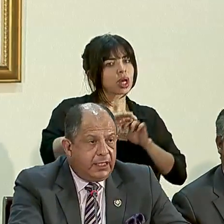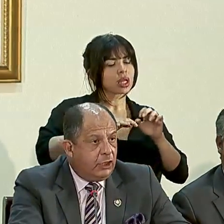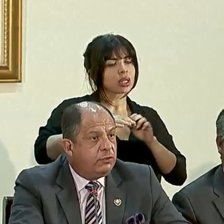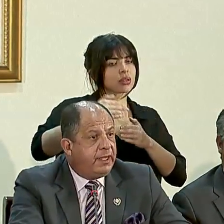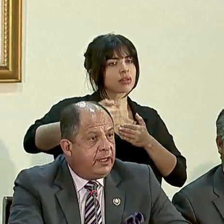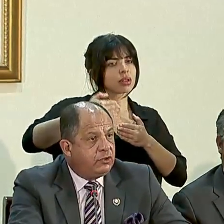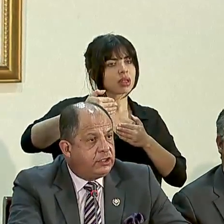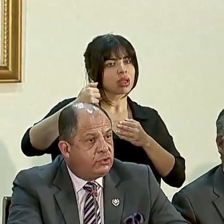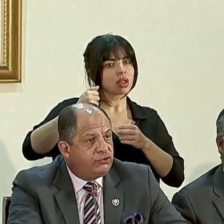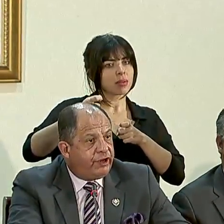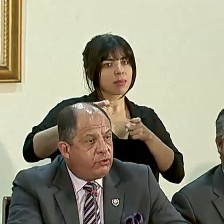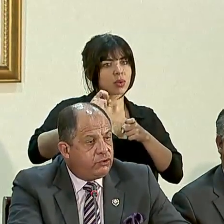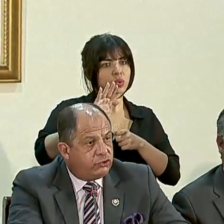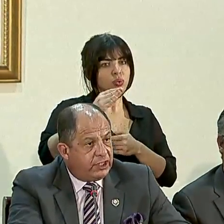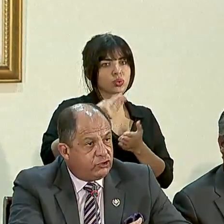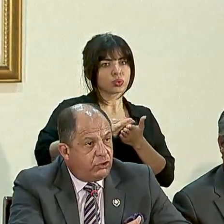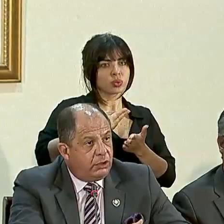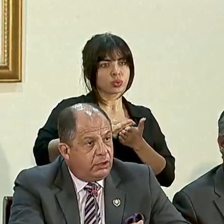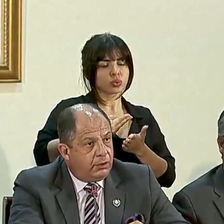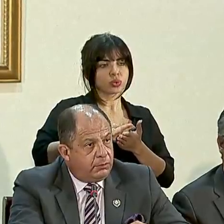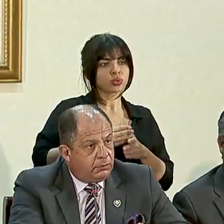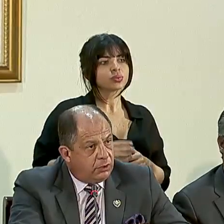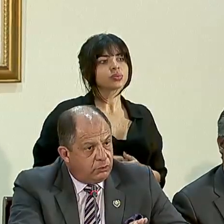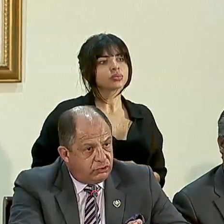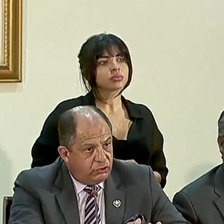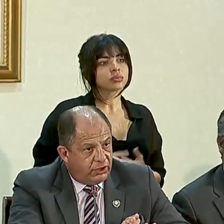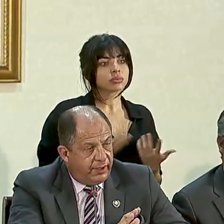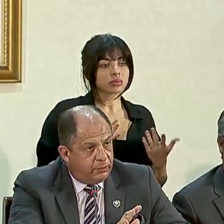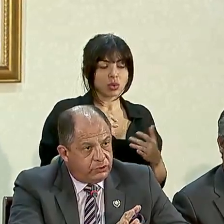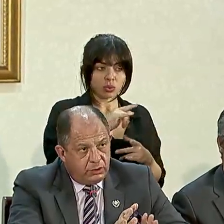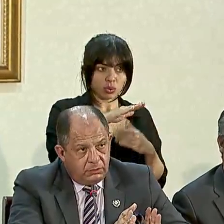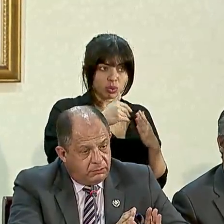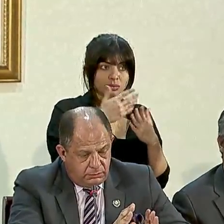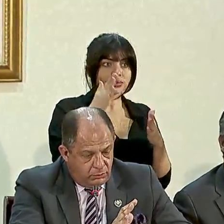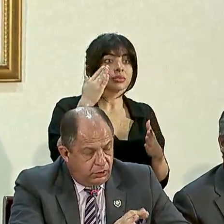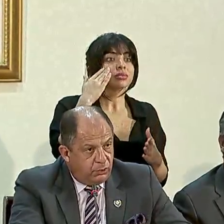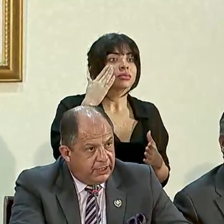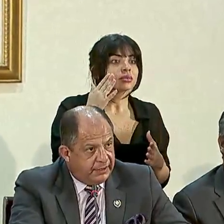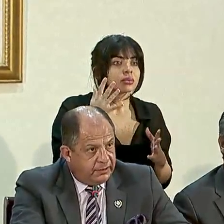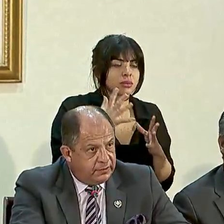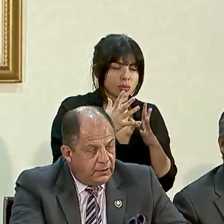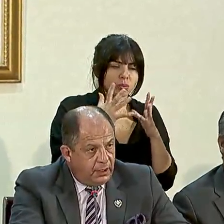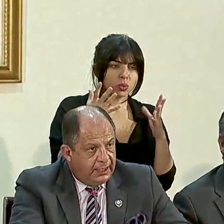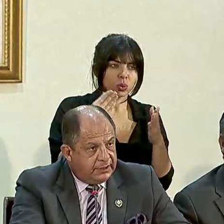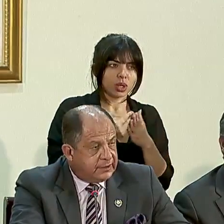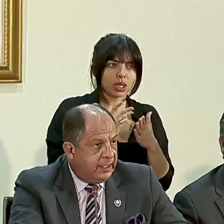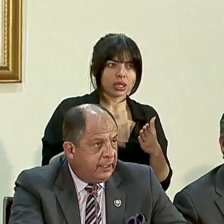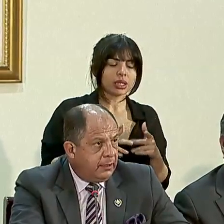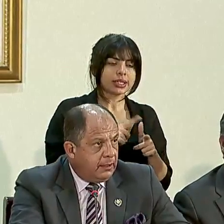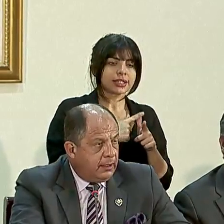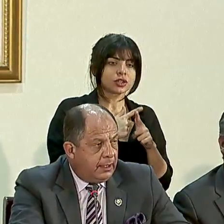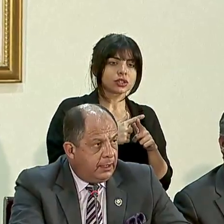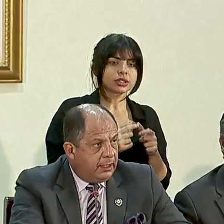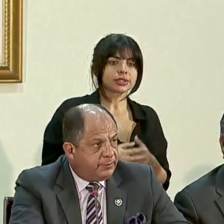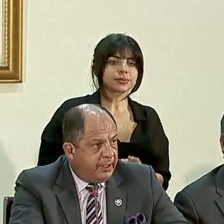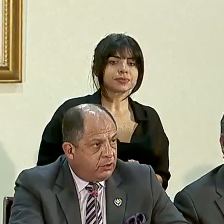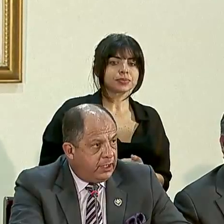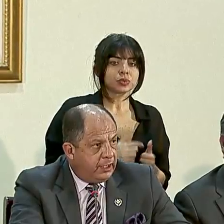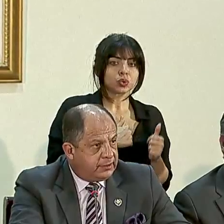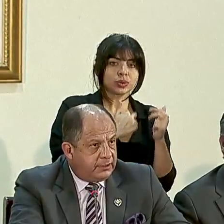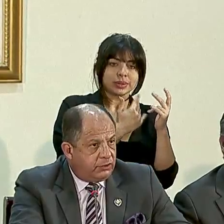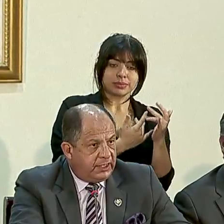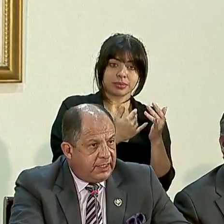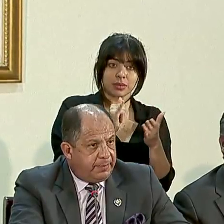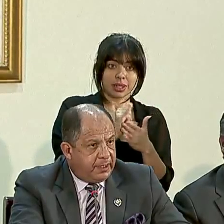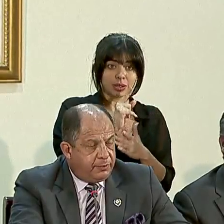actividades y los manejos de sus recursos, que son, como lo sabemos, muy, muy grandes. Así es que espero